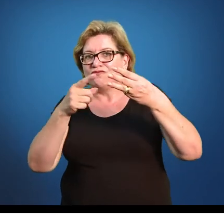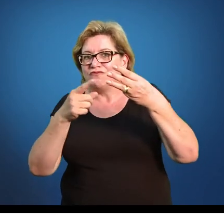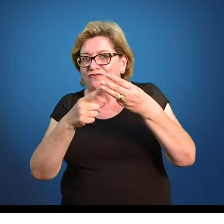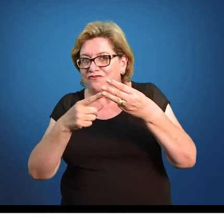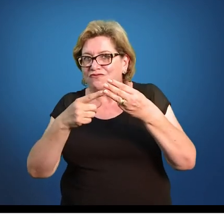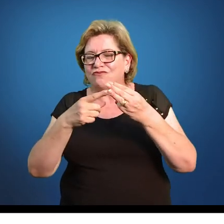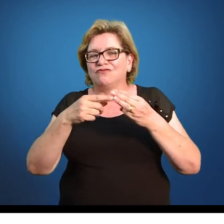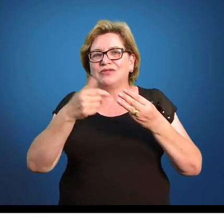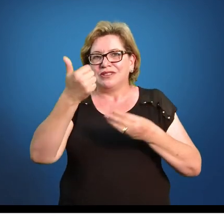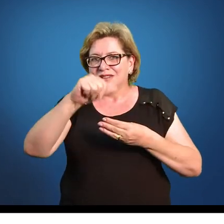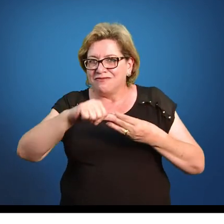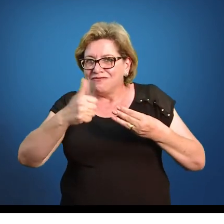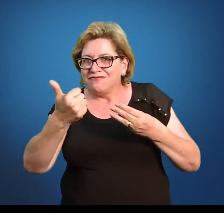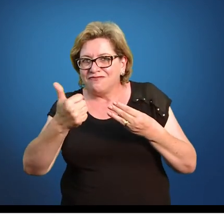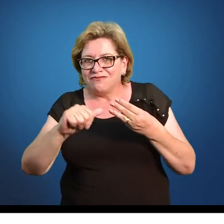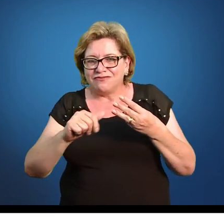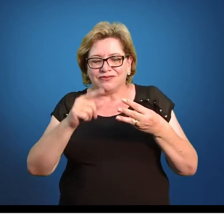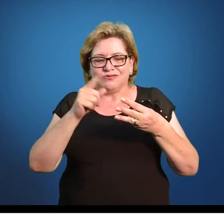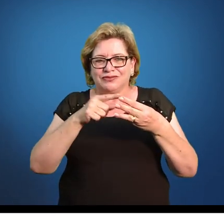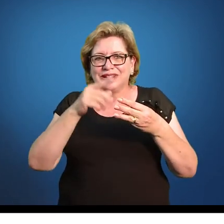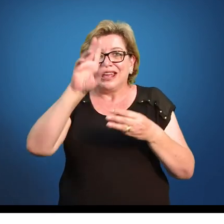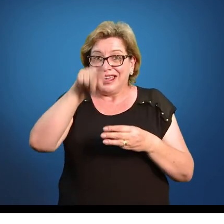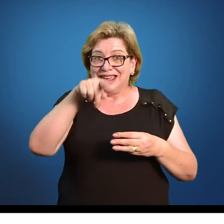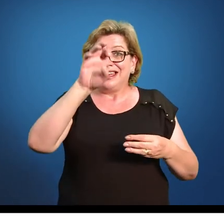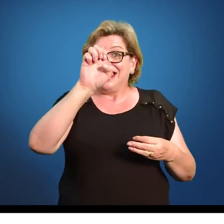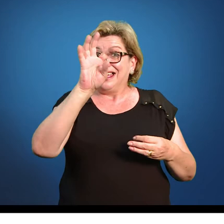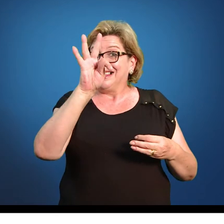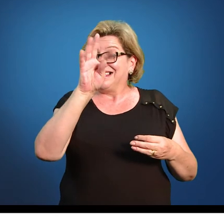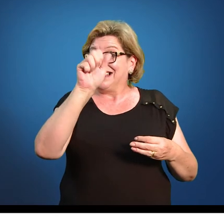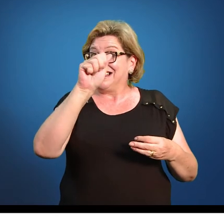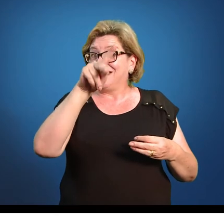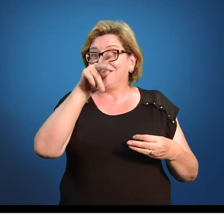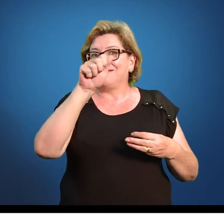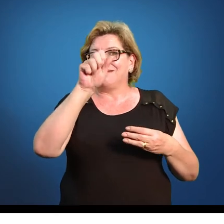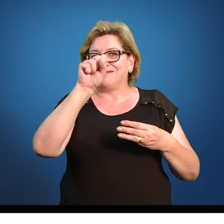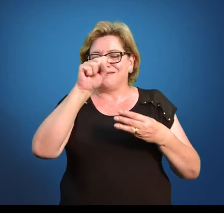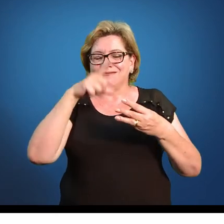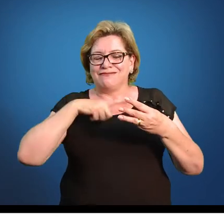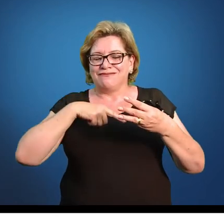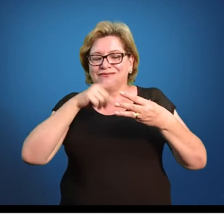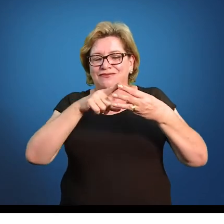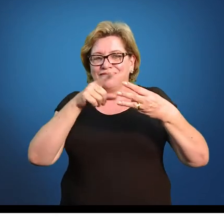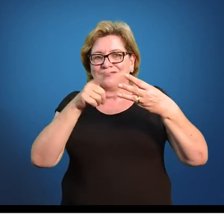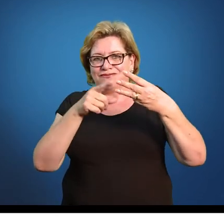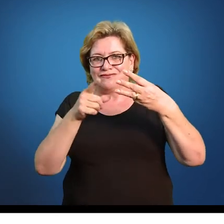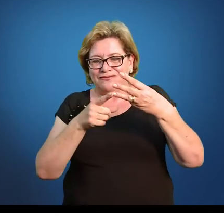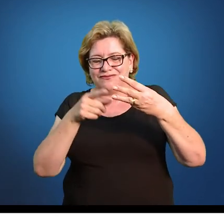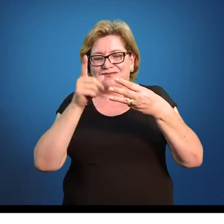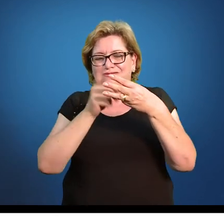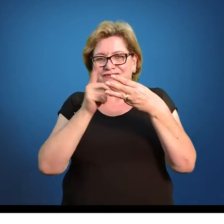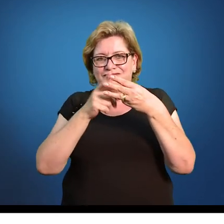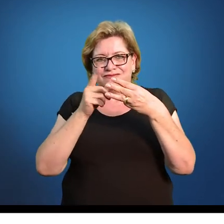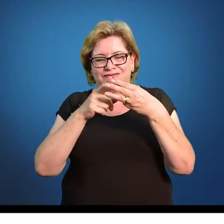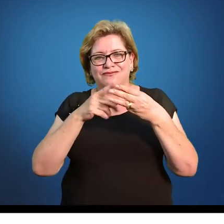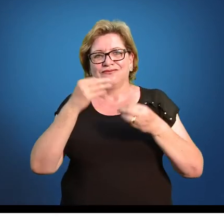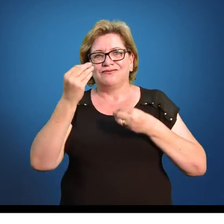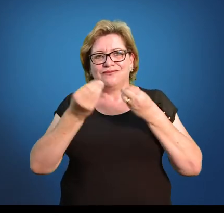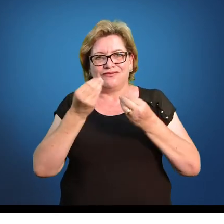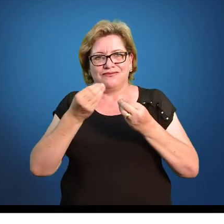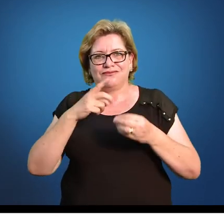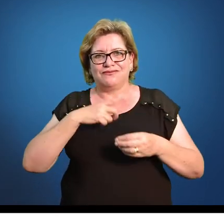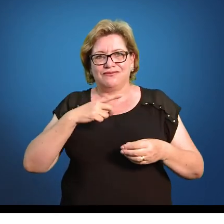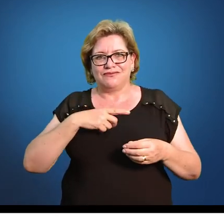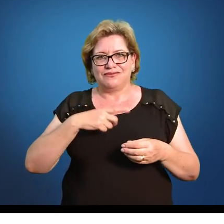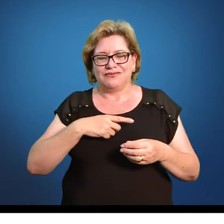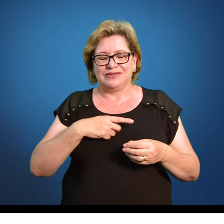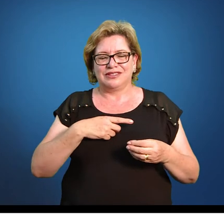uma só, né? Então são etapas distintas, você tem três etapas. Vamos imaginar que na primeira etapa você teve